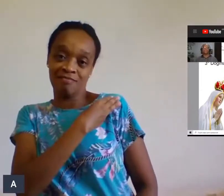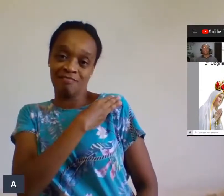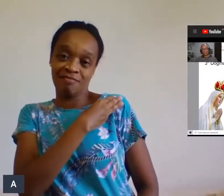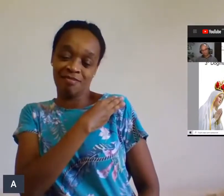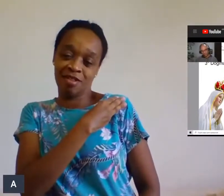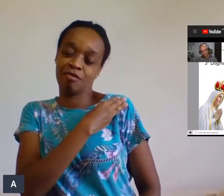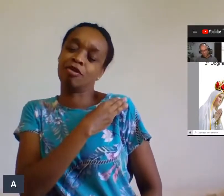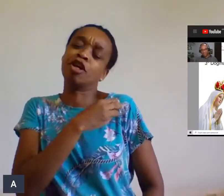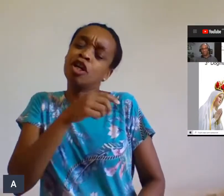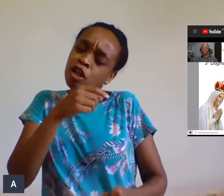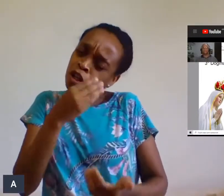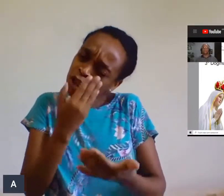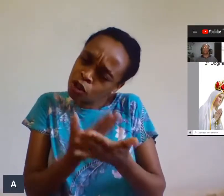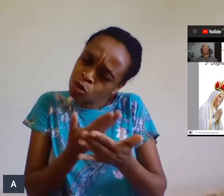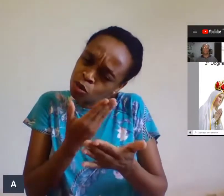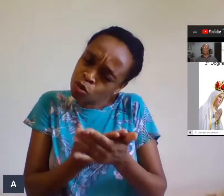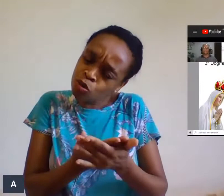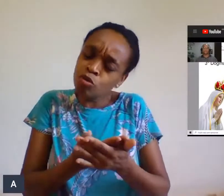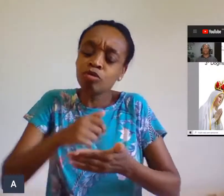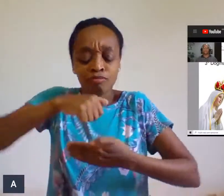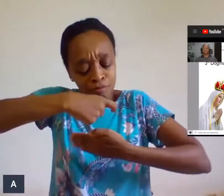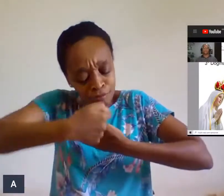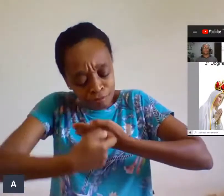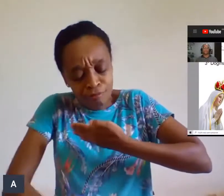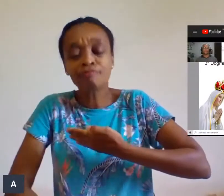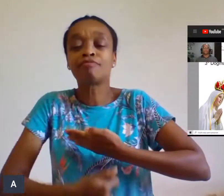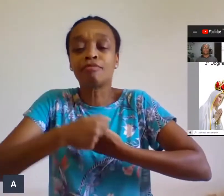do terço, aproxime-se do rosário.